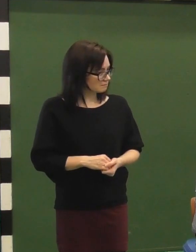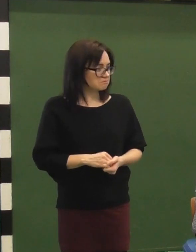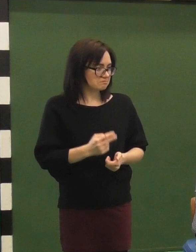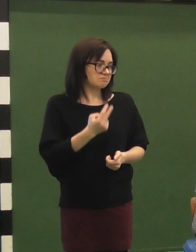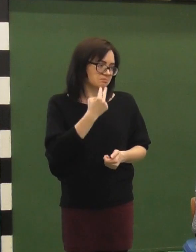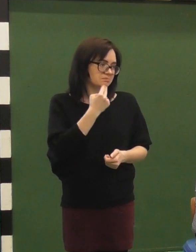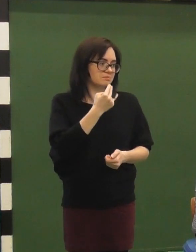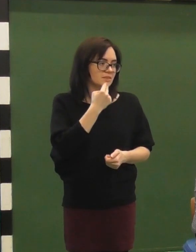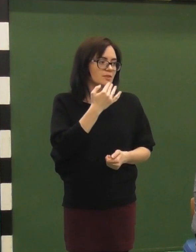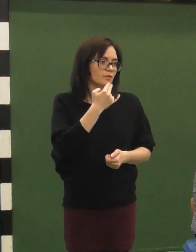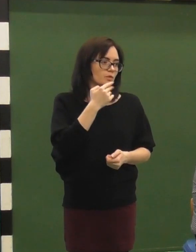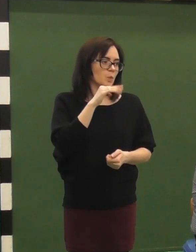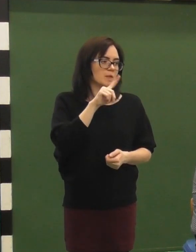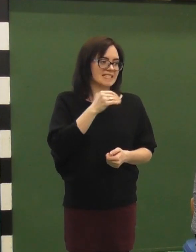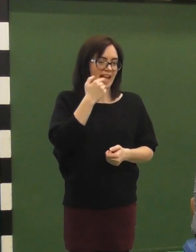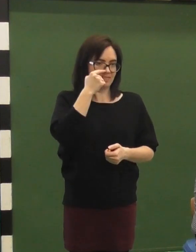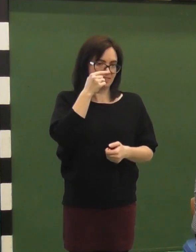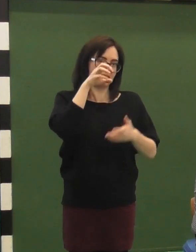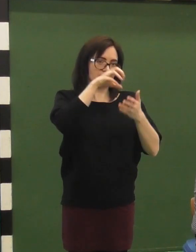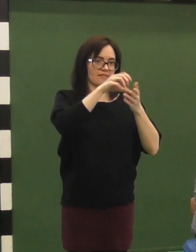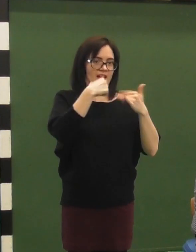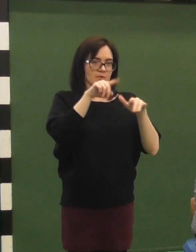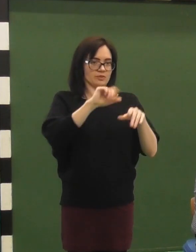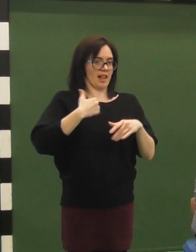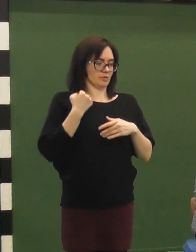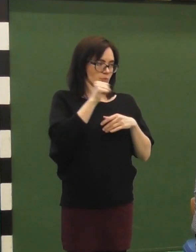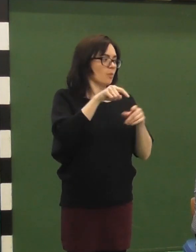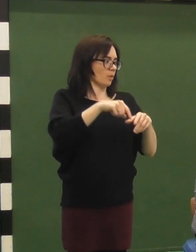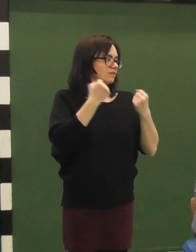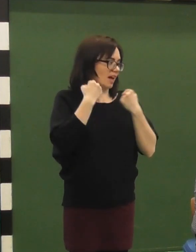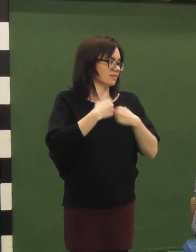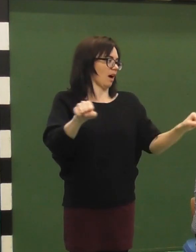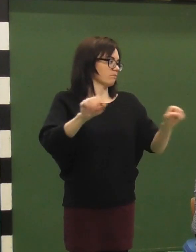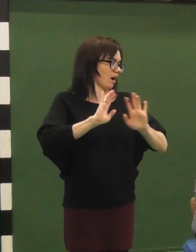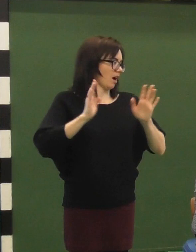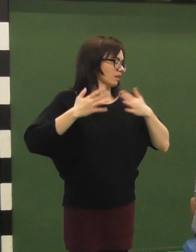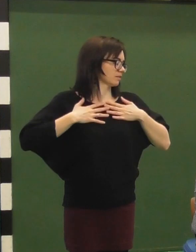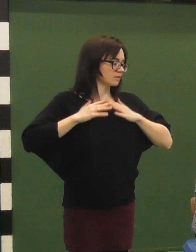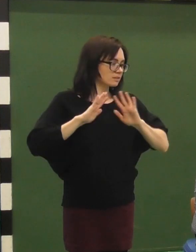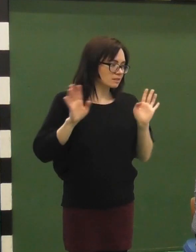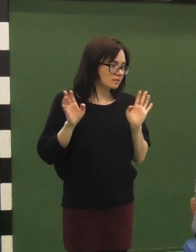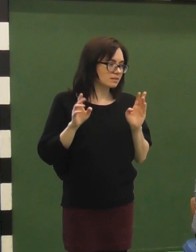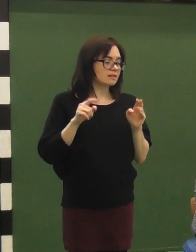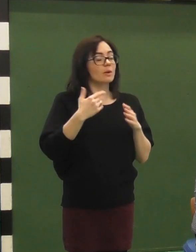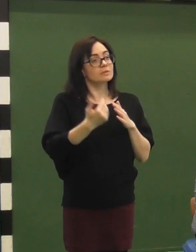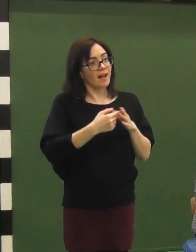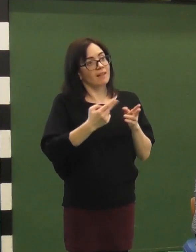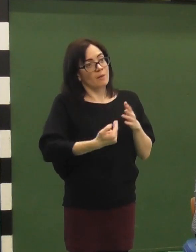szabadultunk fel, oda vittek először. És Wurtemből elvittek